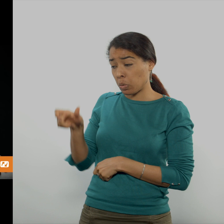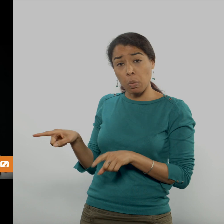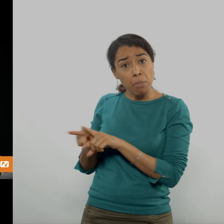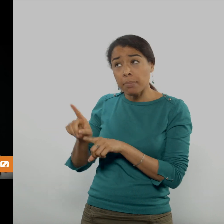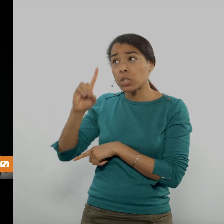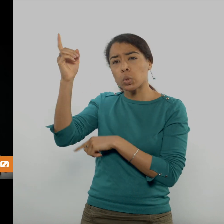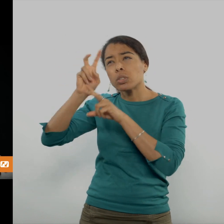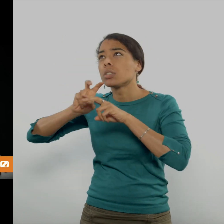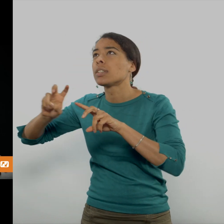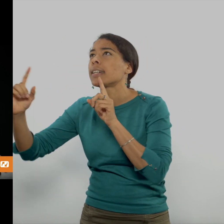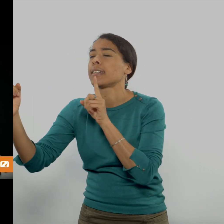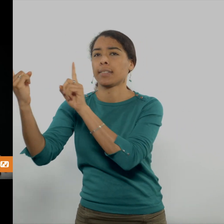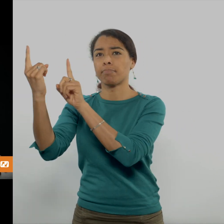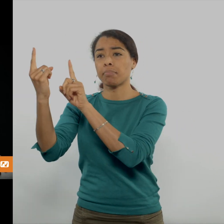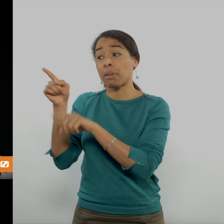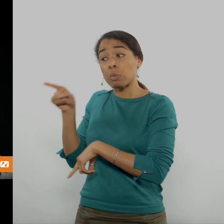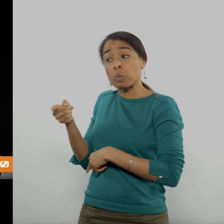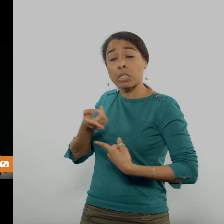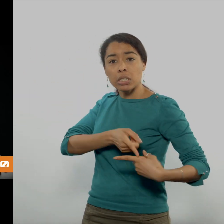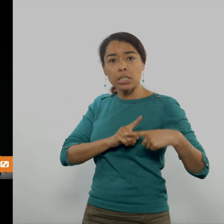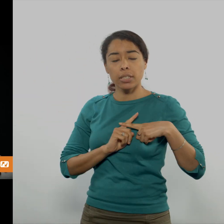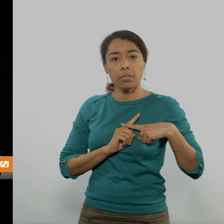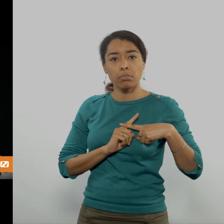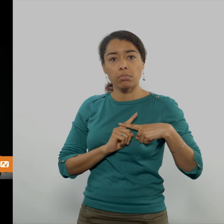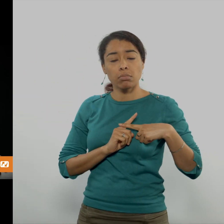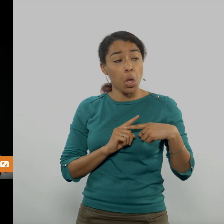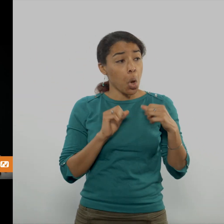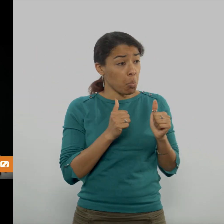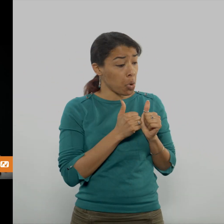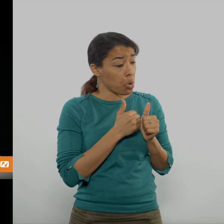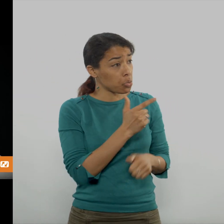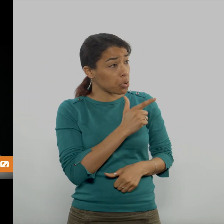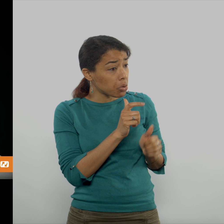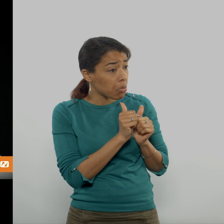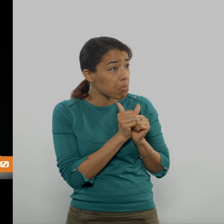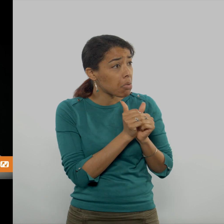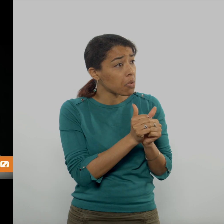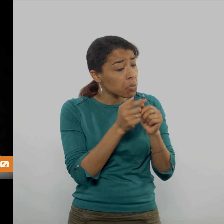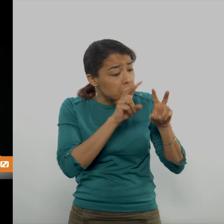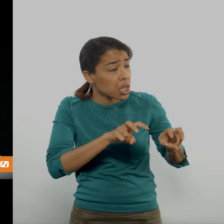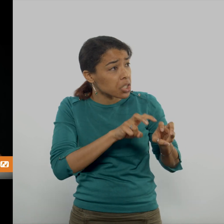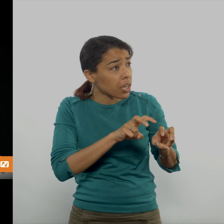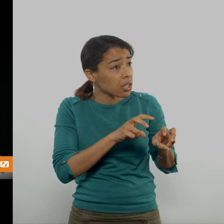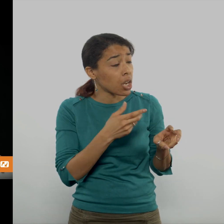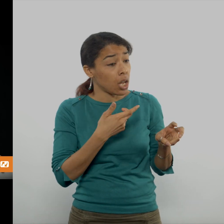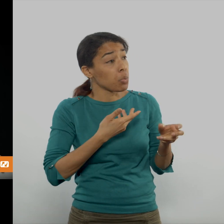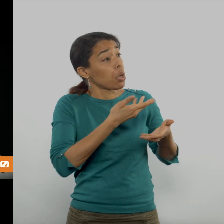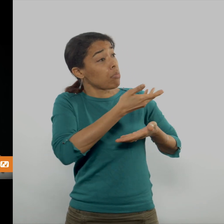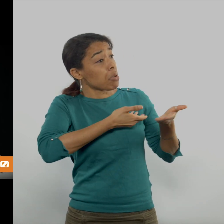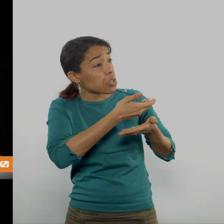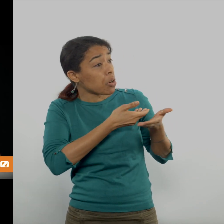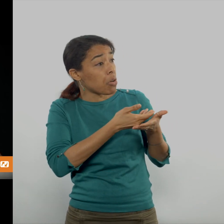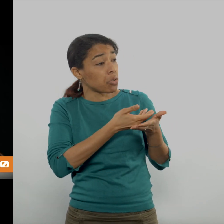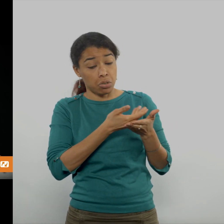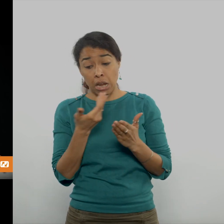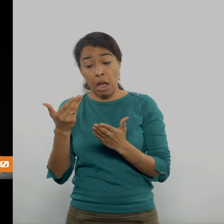aussi lui qui était dans une quête de Dieu, mais lui, il était chrétien. Il m'a dit, écoute, on peut avancer ensemble dans ce cheminement-là, et puis je